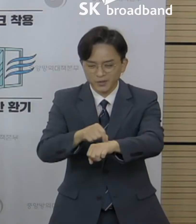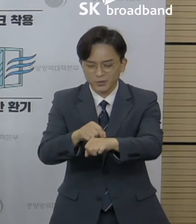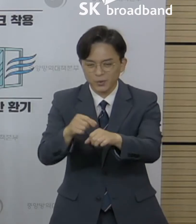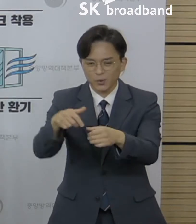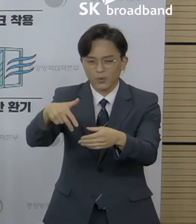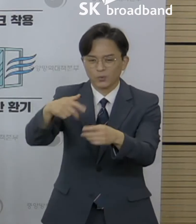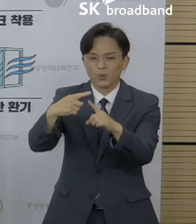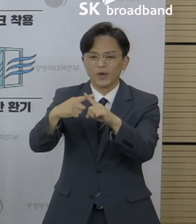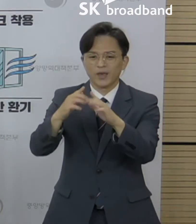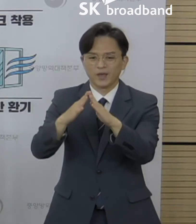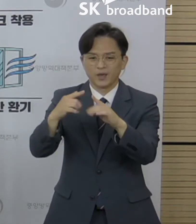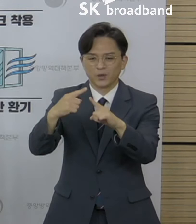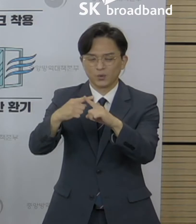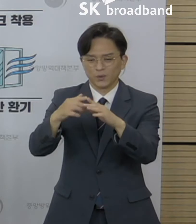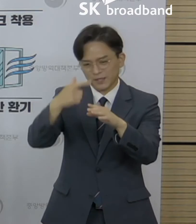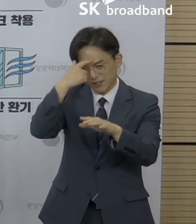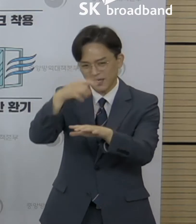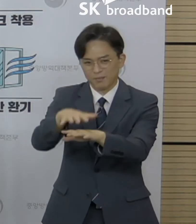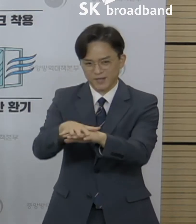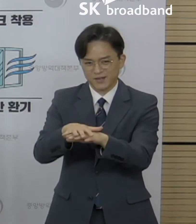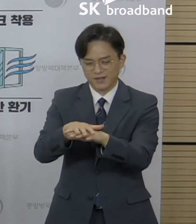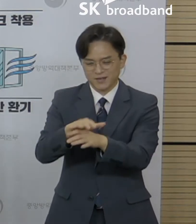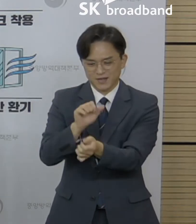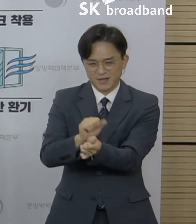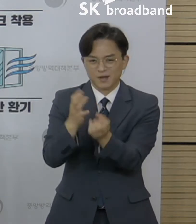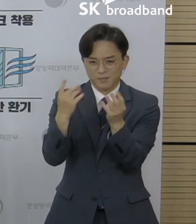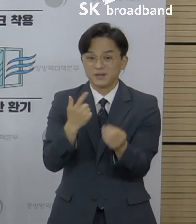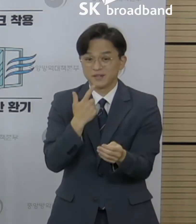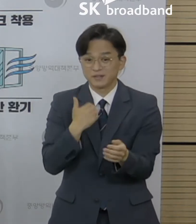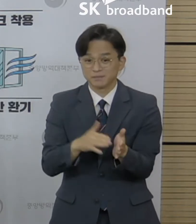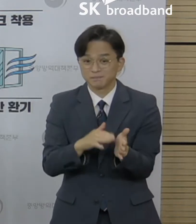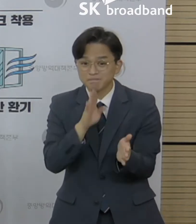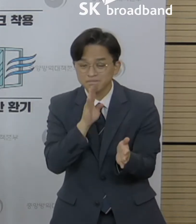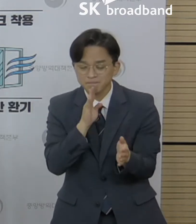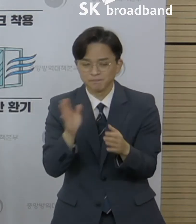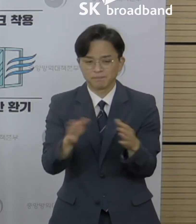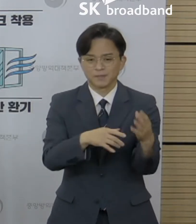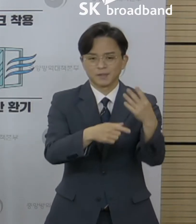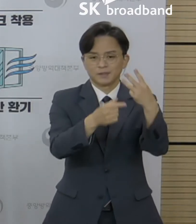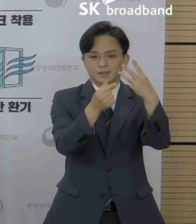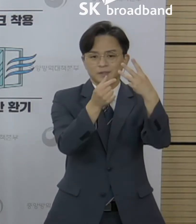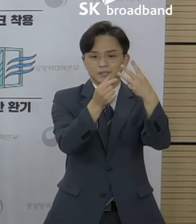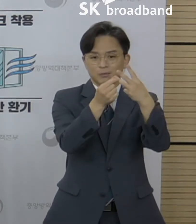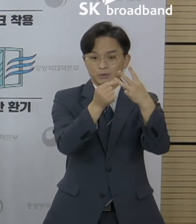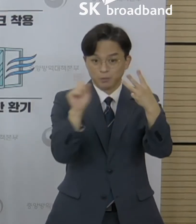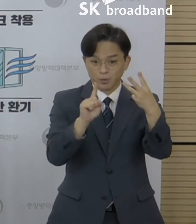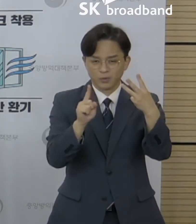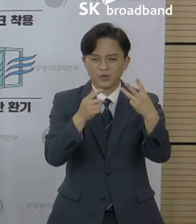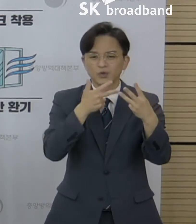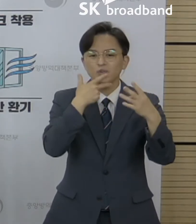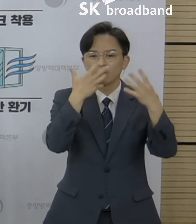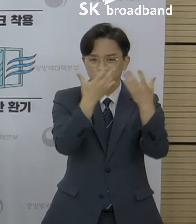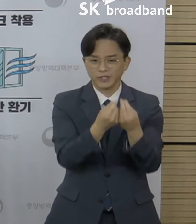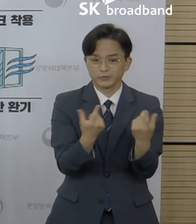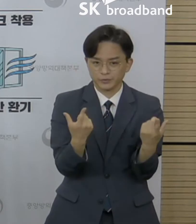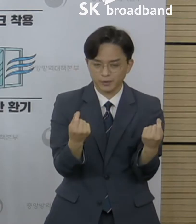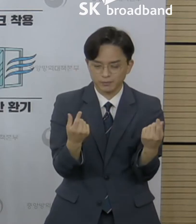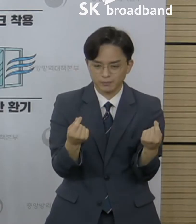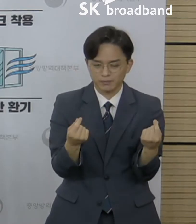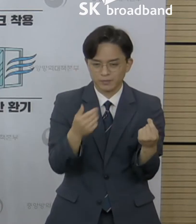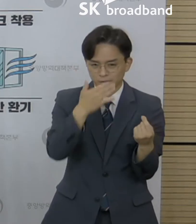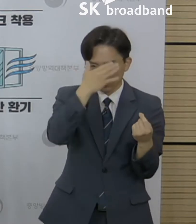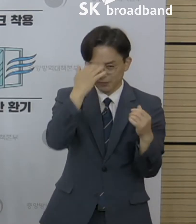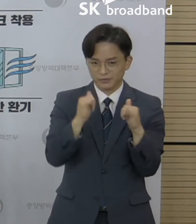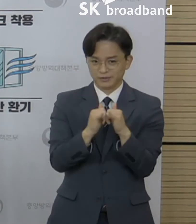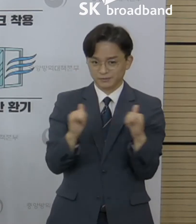대상이 되겠습니다. 세 번째로는 앞서 말씀드린 대로 젊은 층들이 주로 이용하는 실내